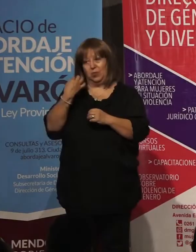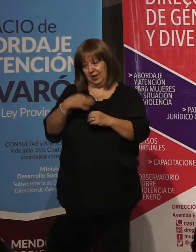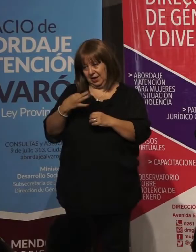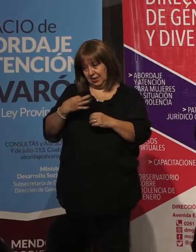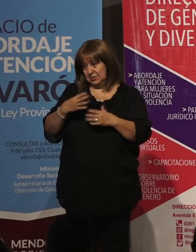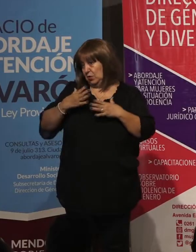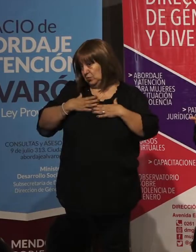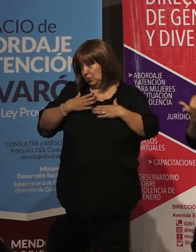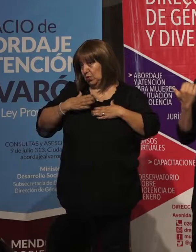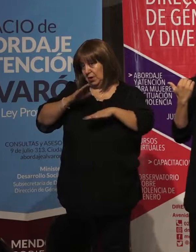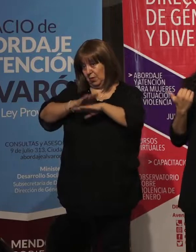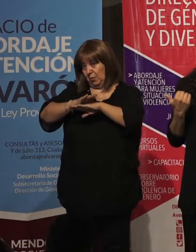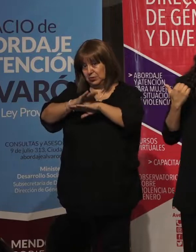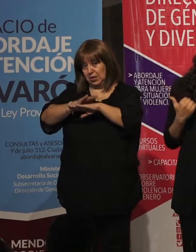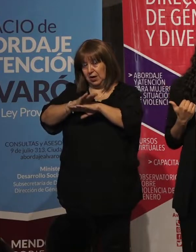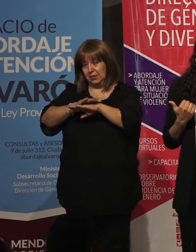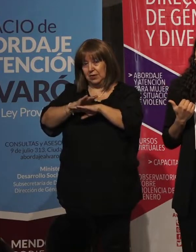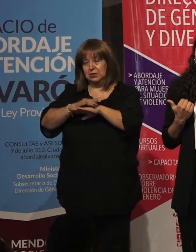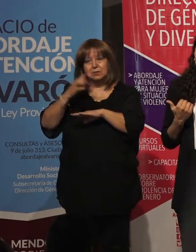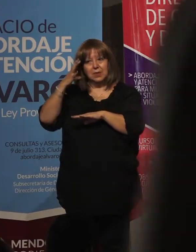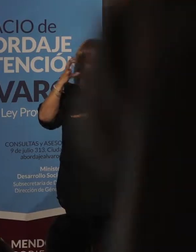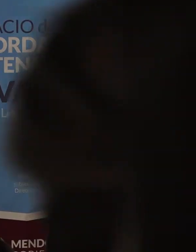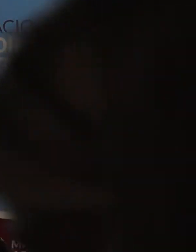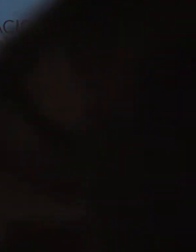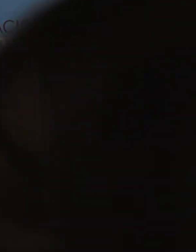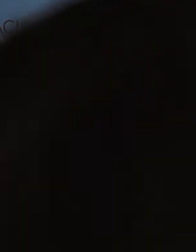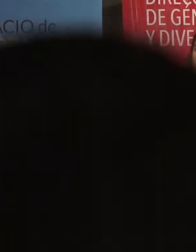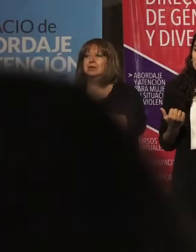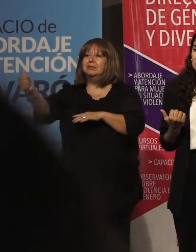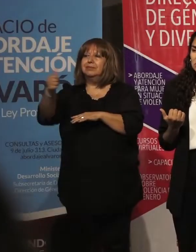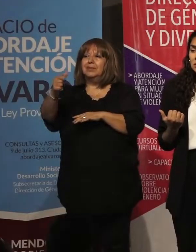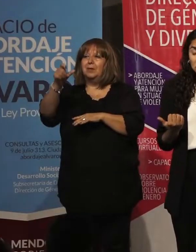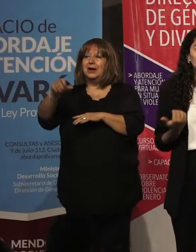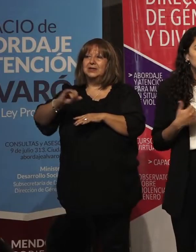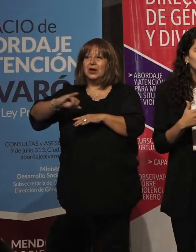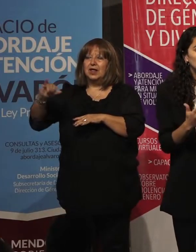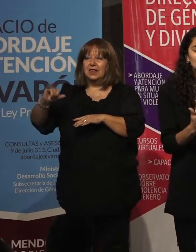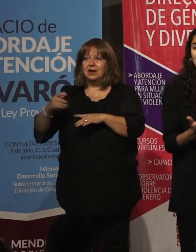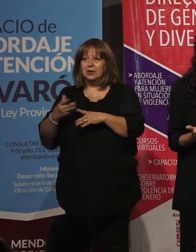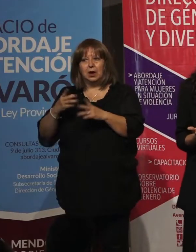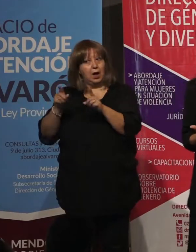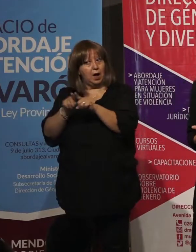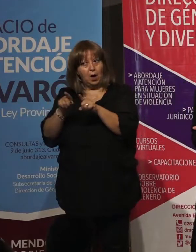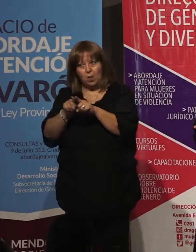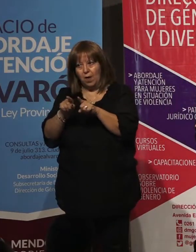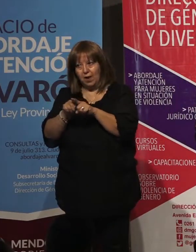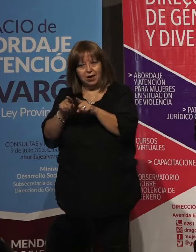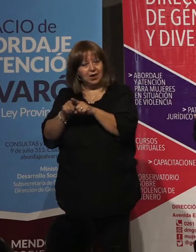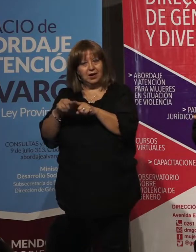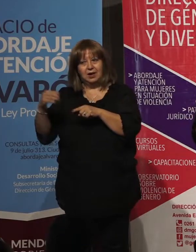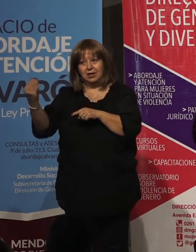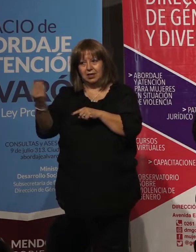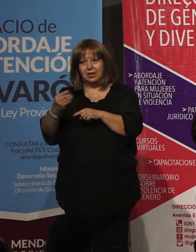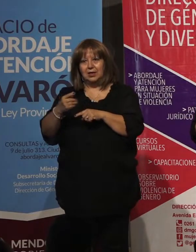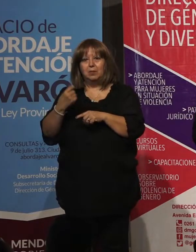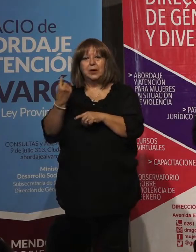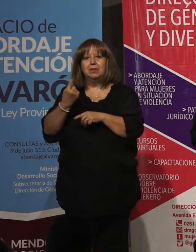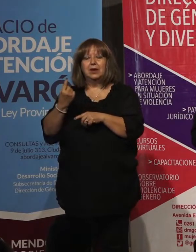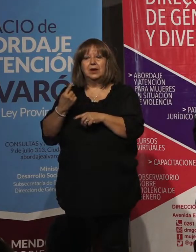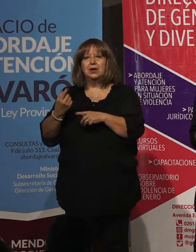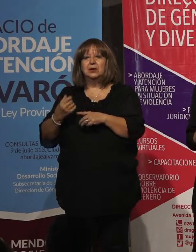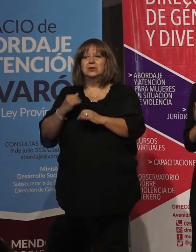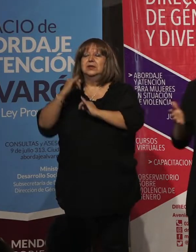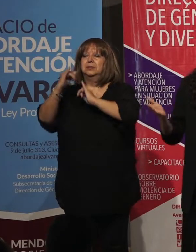O yo, o por lo menos, me acuerdo de eso. Entonces, viene una persona a hacer una denuncia, que también trabajé en una oficina fiscal, lo primero que